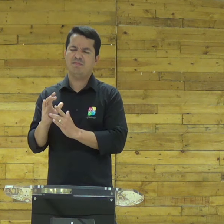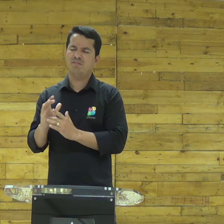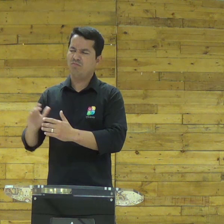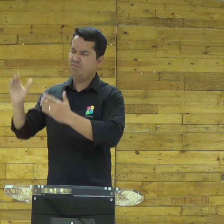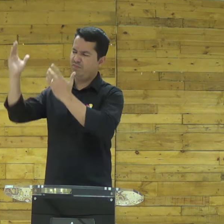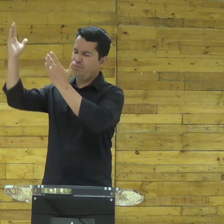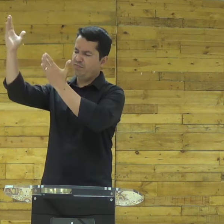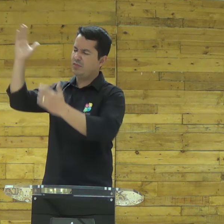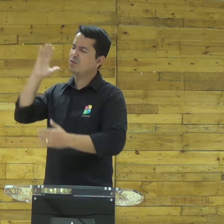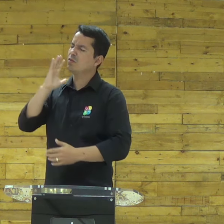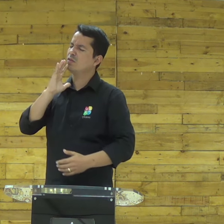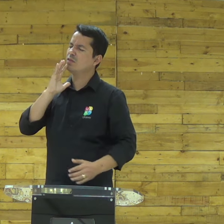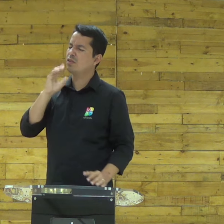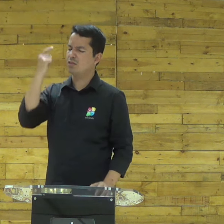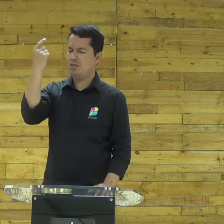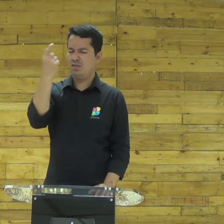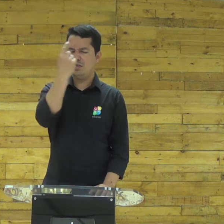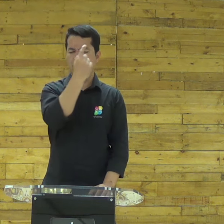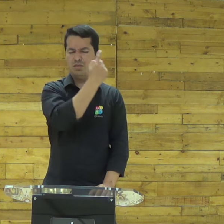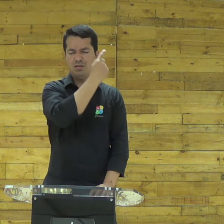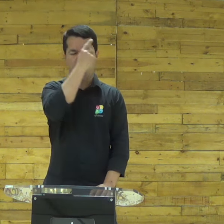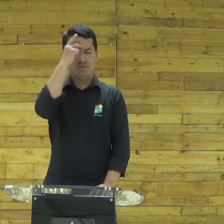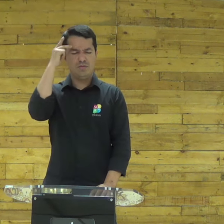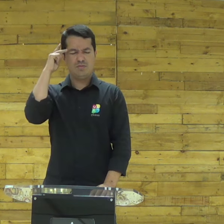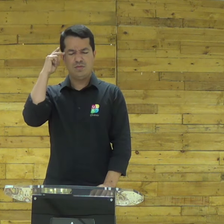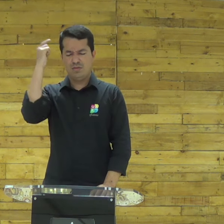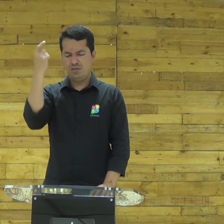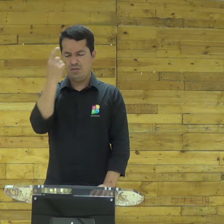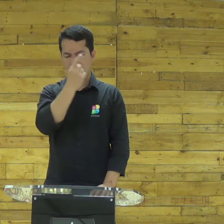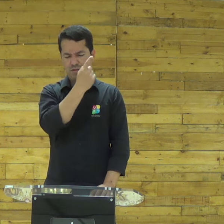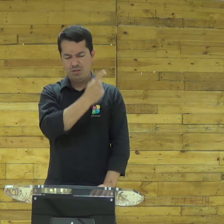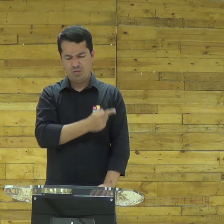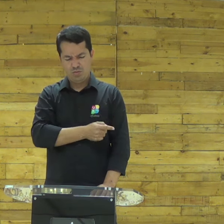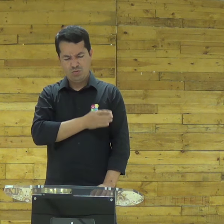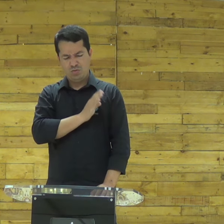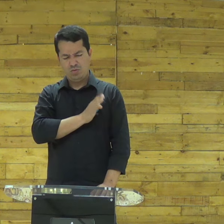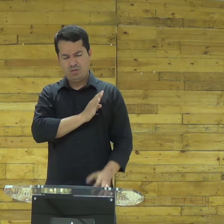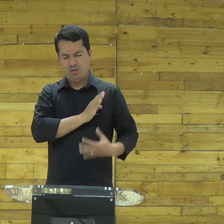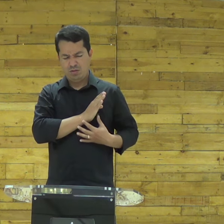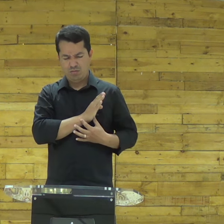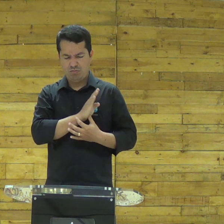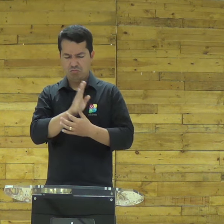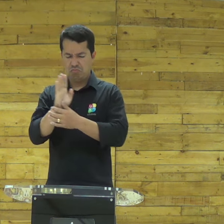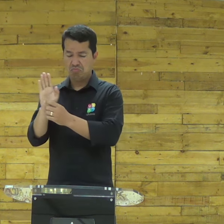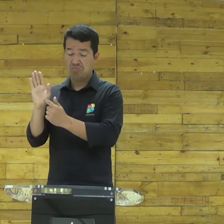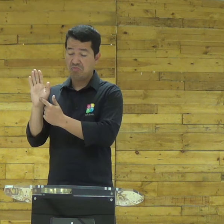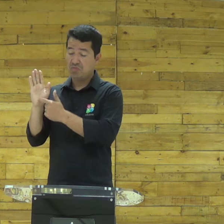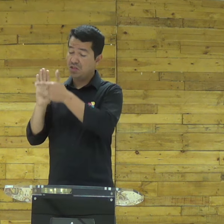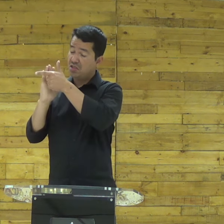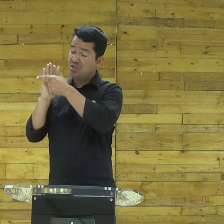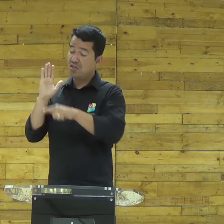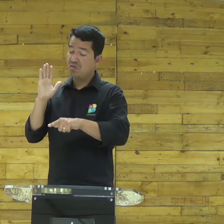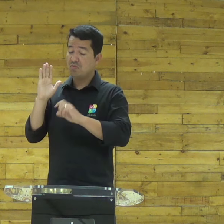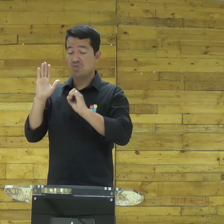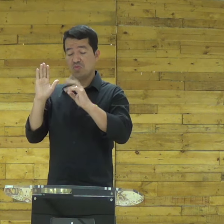Oremos Senhor Jesus O Senhor conhece cada pessoa que está em pé O Senhor conhece o